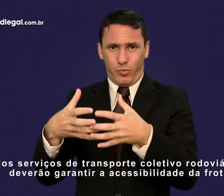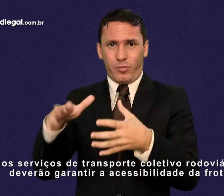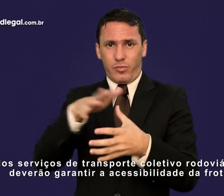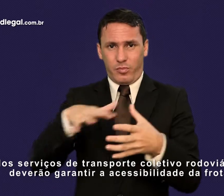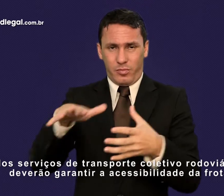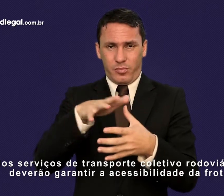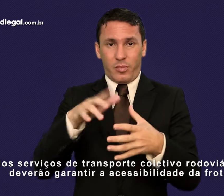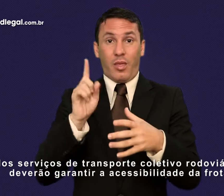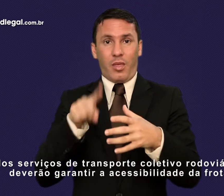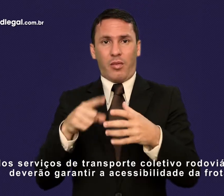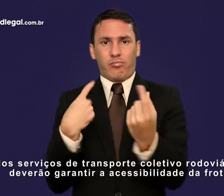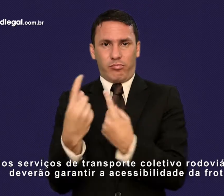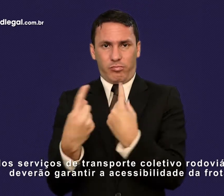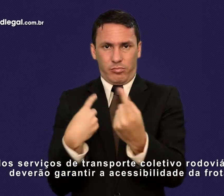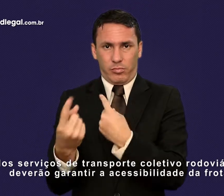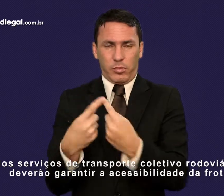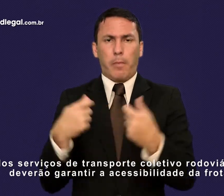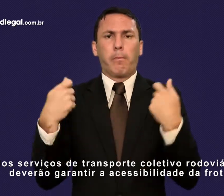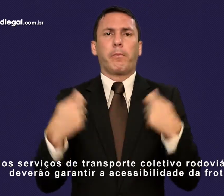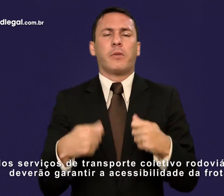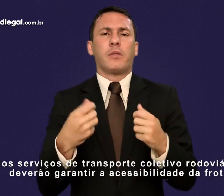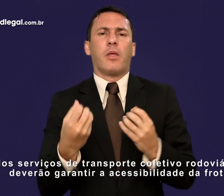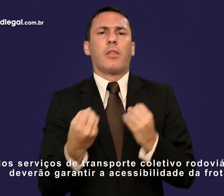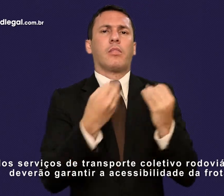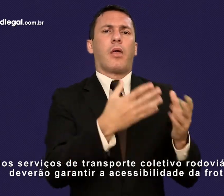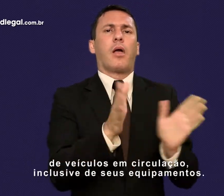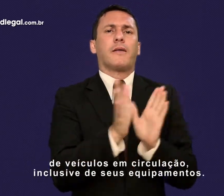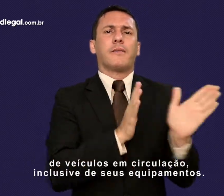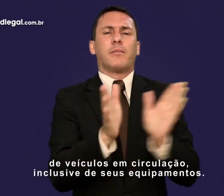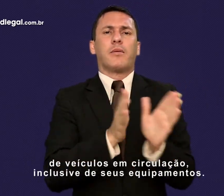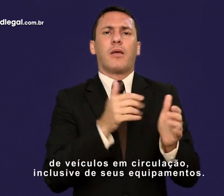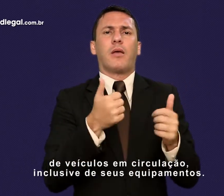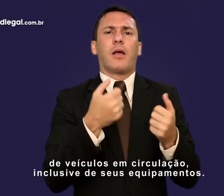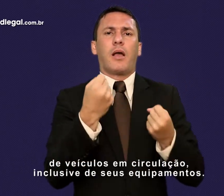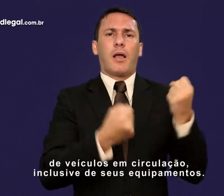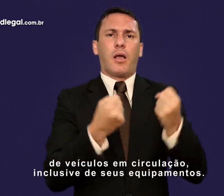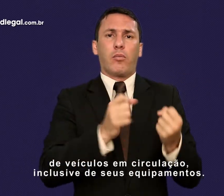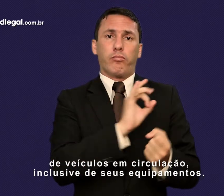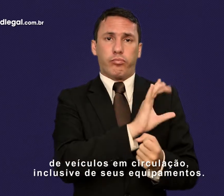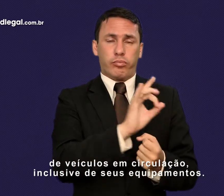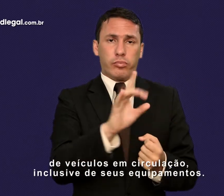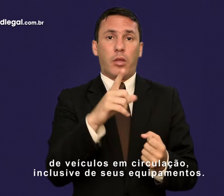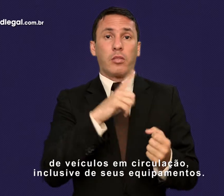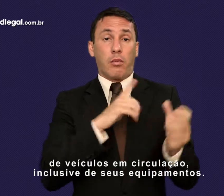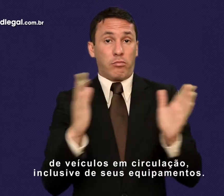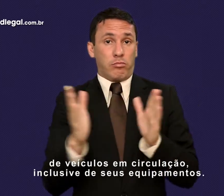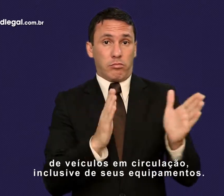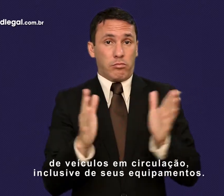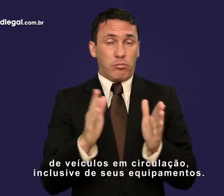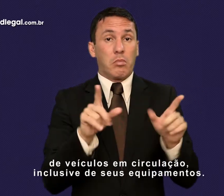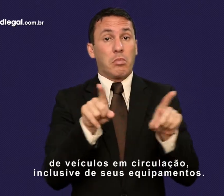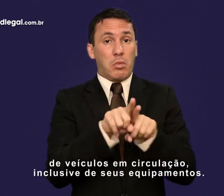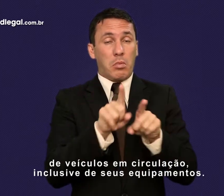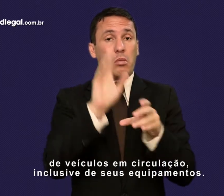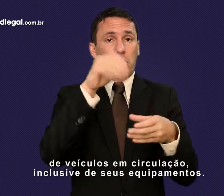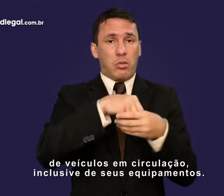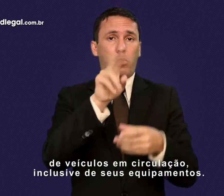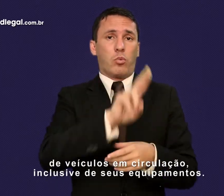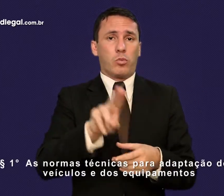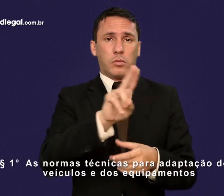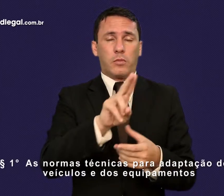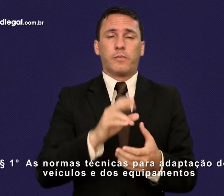transporte coletivo rodoviário deverão garantir a acessibilidade da frota de veículos em circulação, inclusive de seus